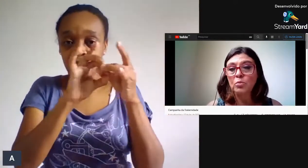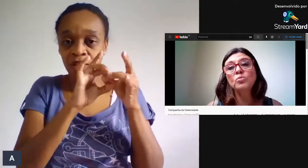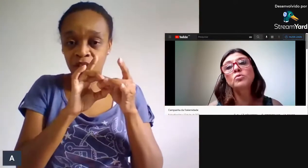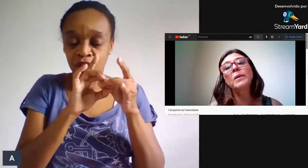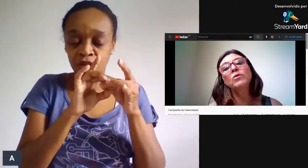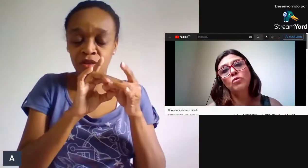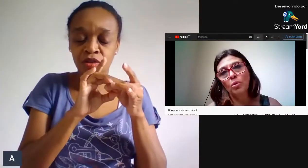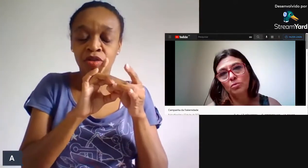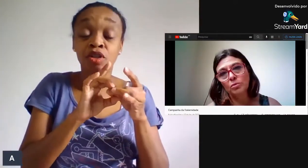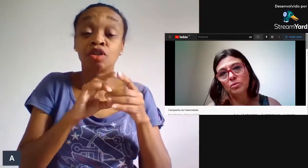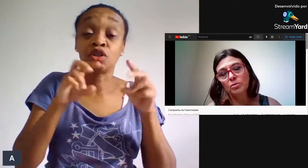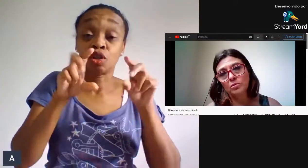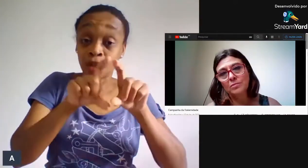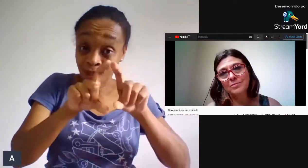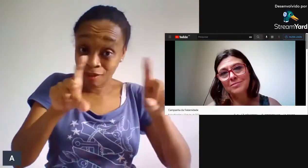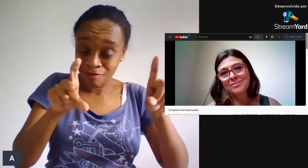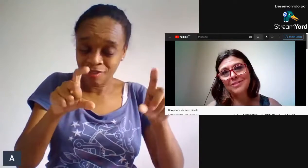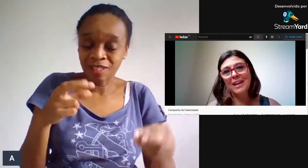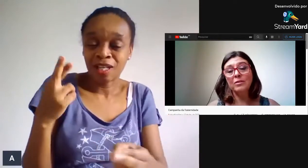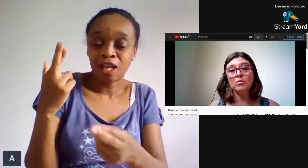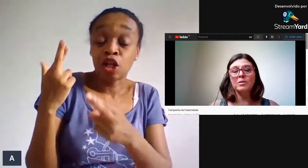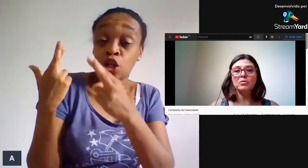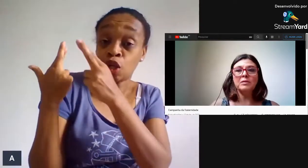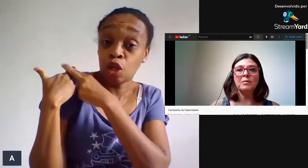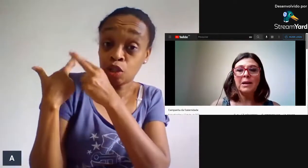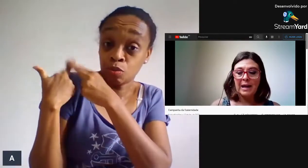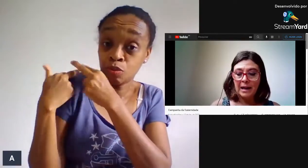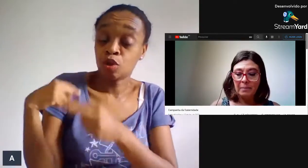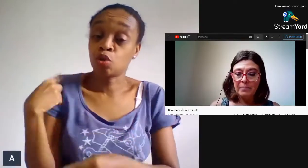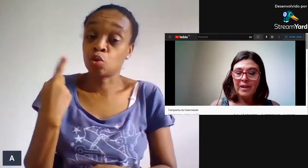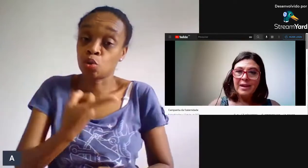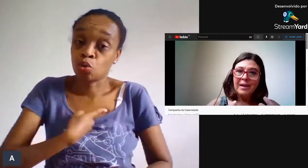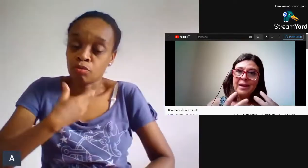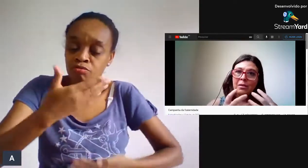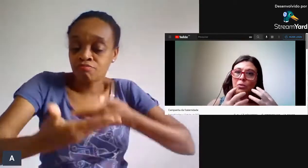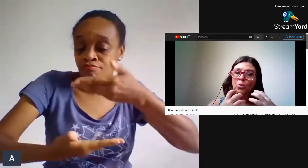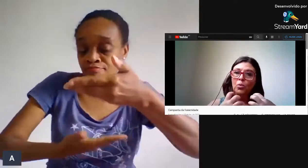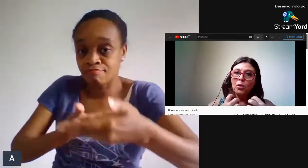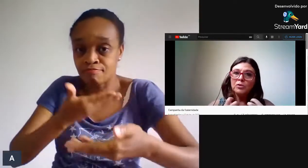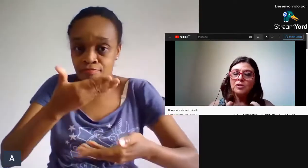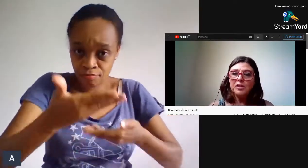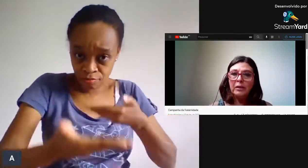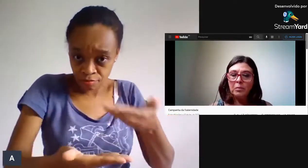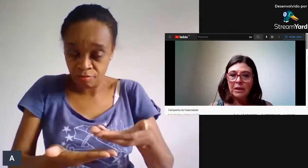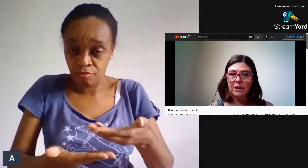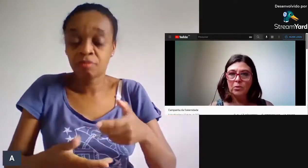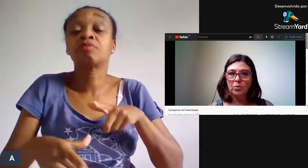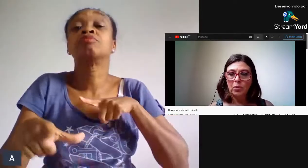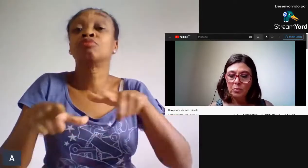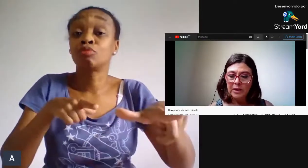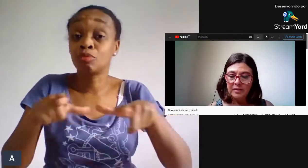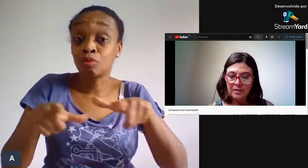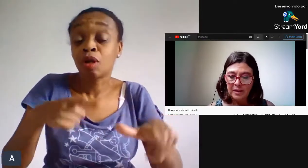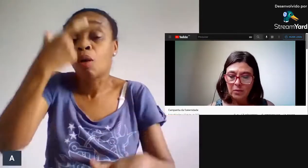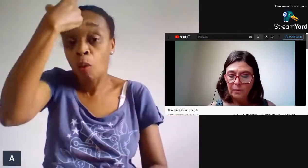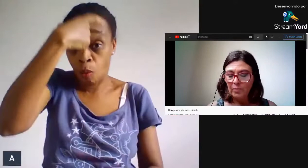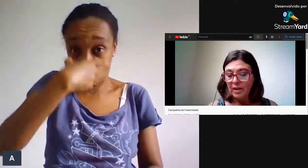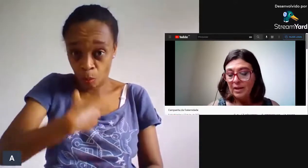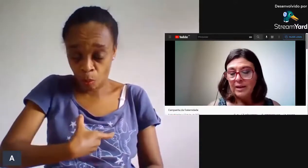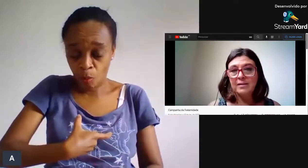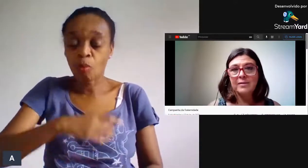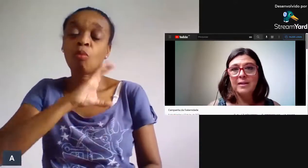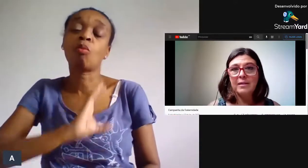responsáveis uns pelos outros, né? Então, começou a trabalhar o ser humano como